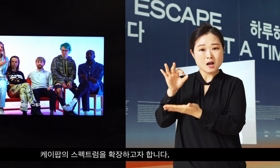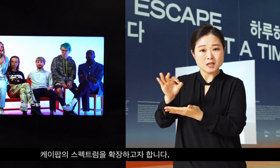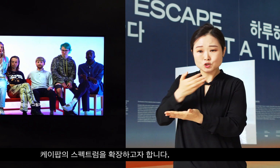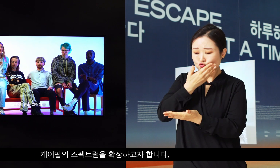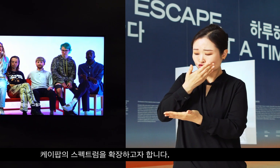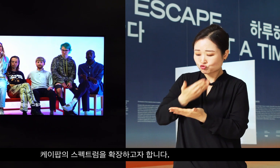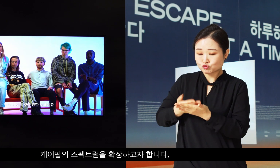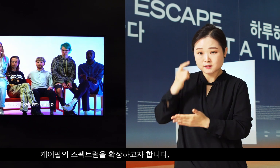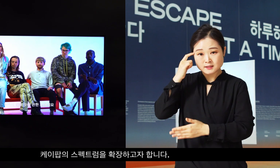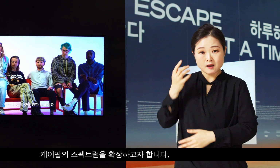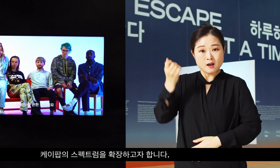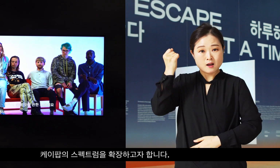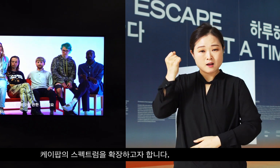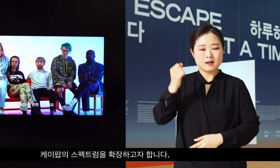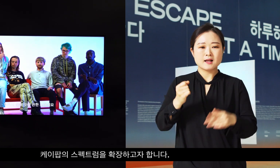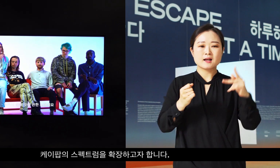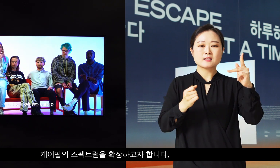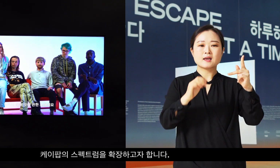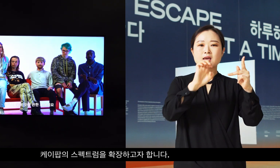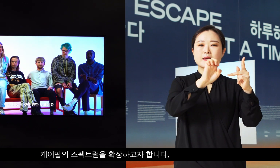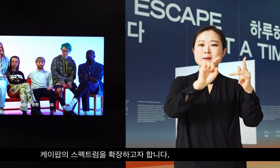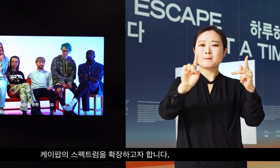K-팝의 스펙트럼을 확장하고자 합니다.